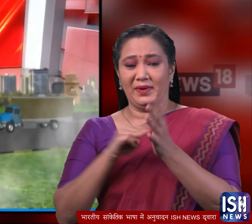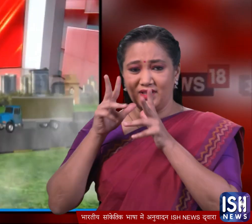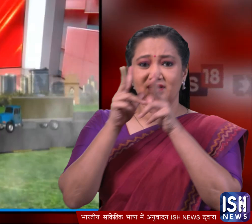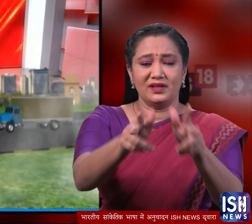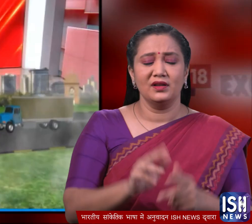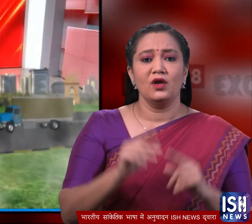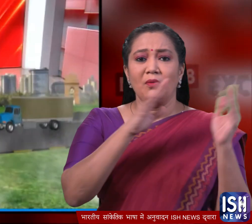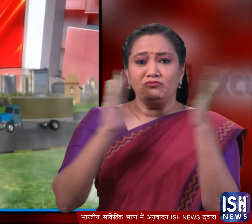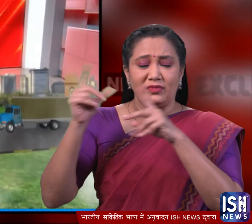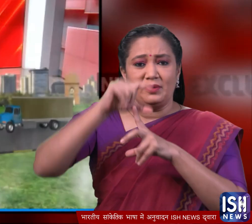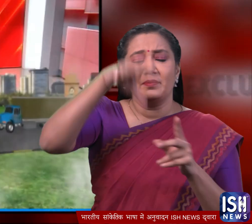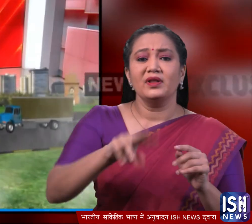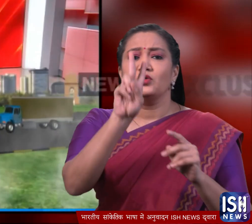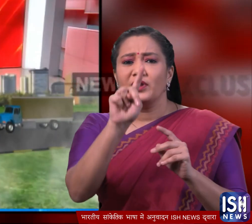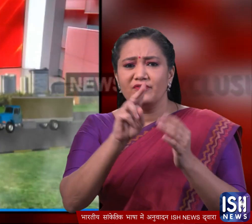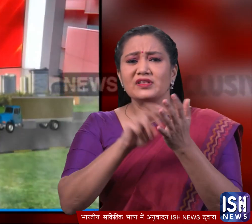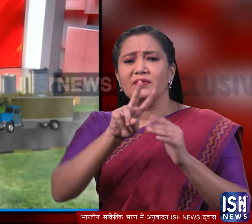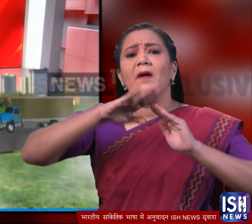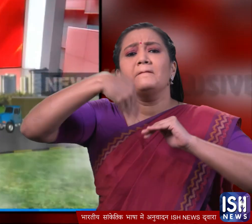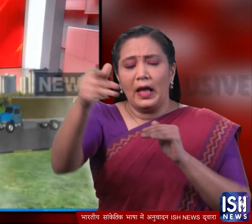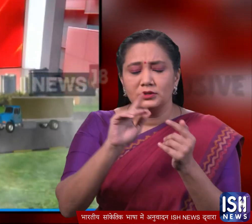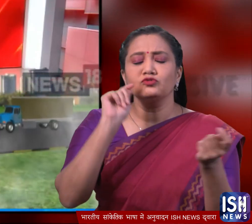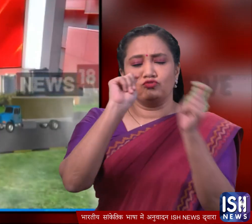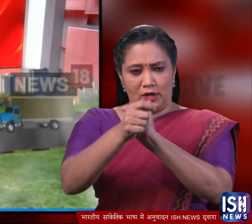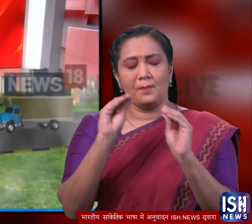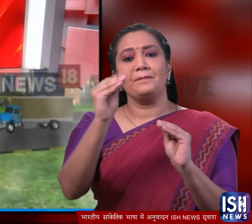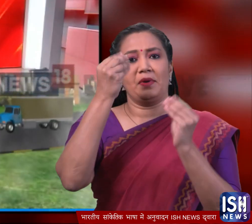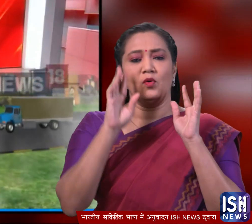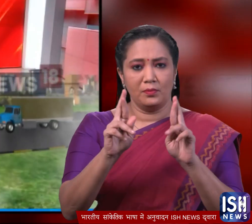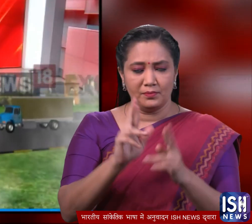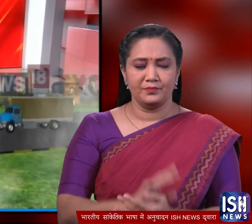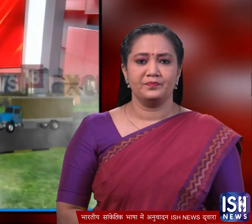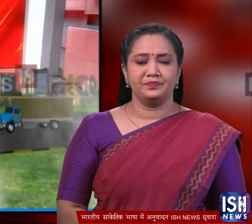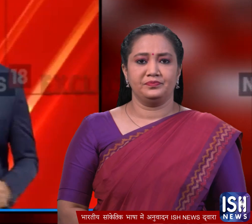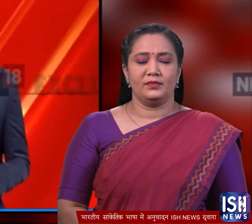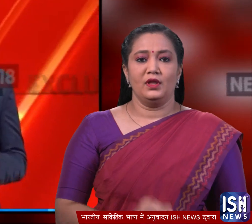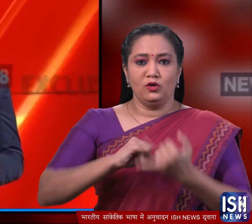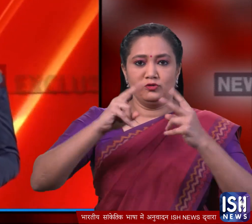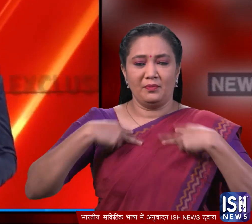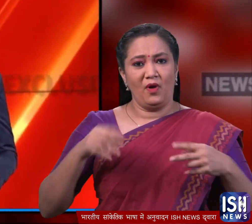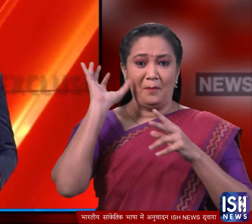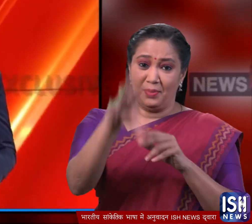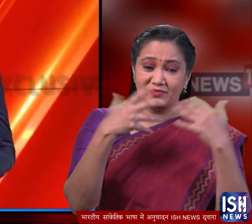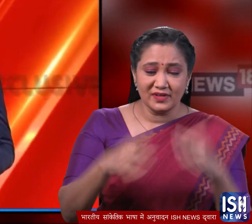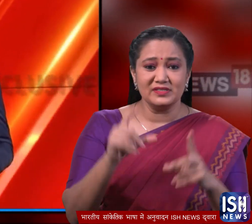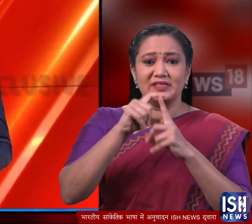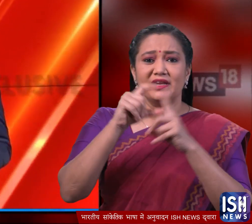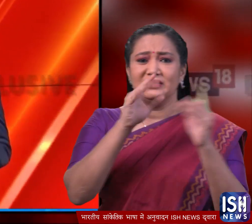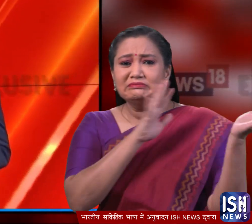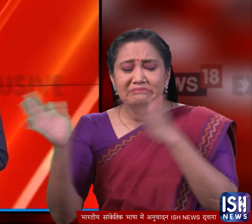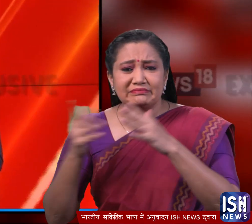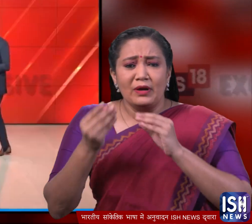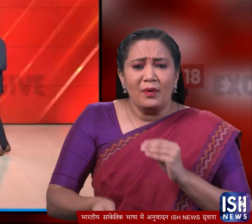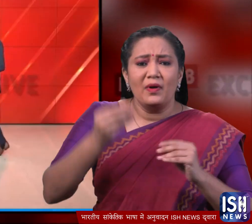को बताई कि मौसम वैज्ञानिकों ने 21 नवंबर से हालात बेहतर होने का अनुमान जताया है। इस बीच सुप्रीम कोर्ट की फटकार के बाद दिल्ली